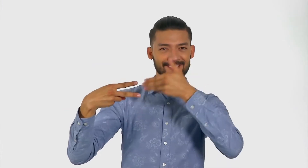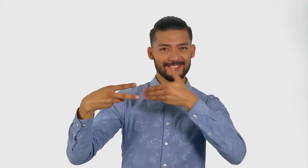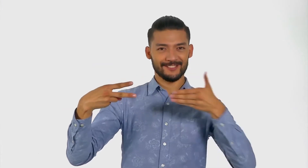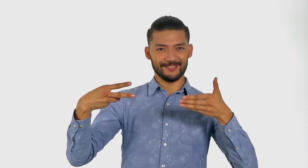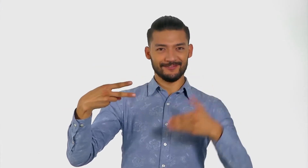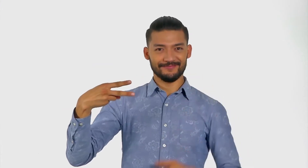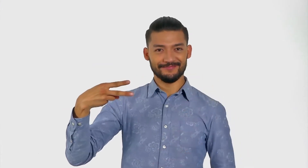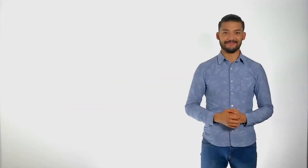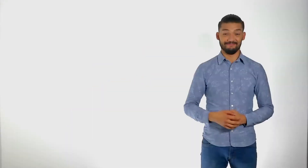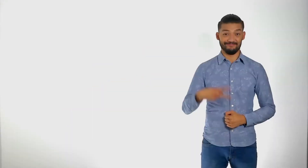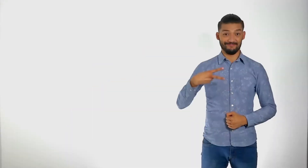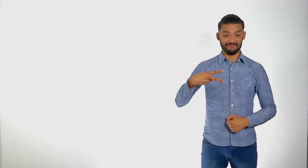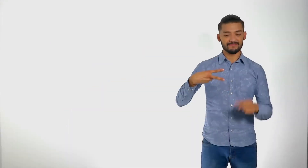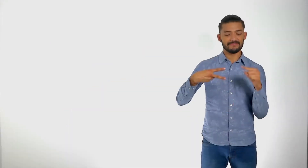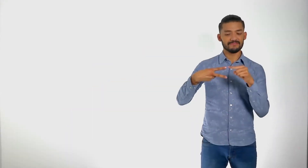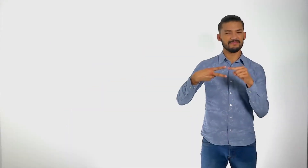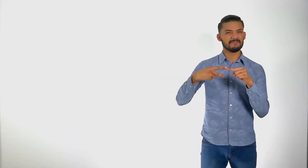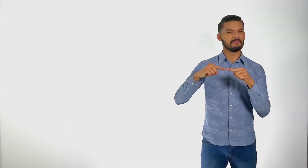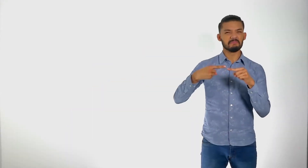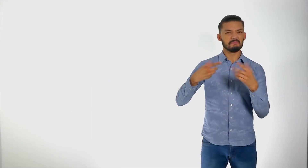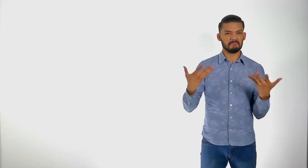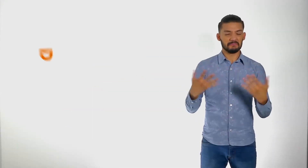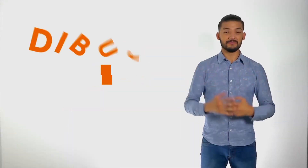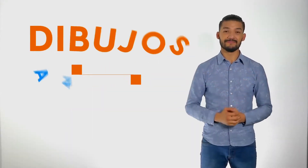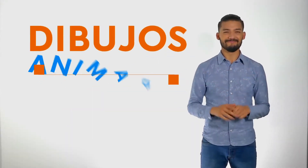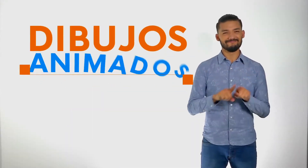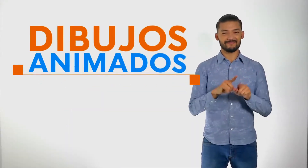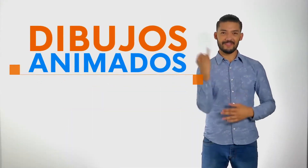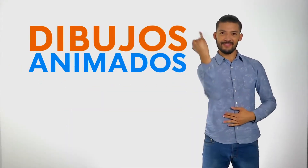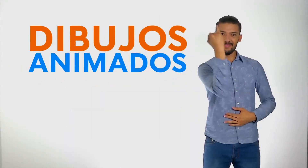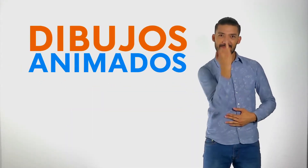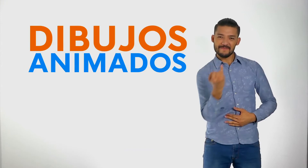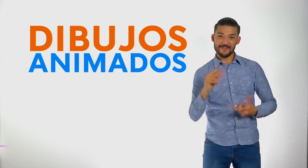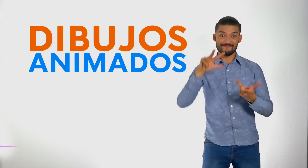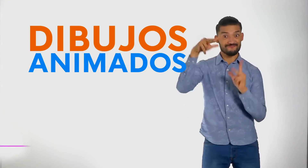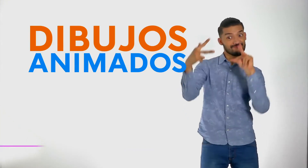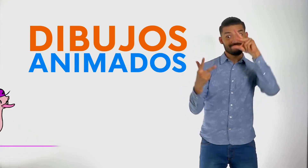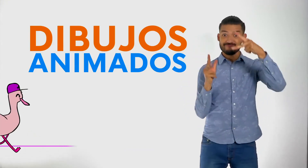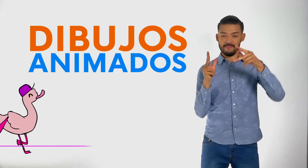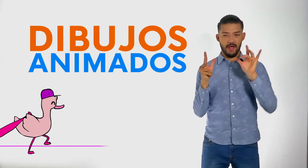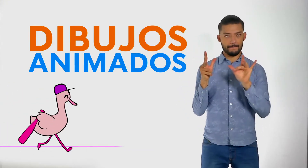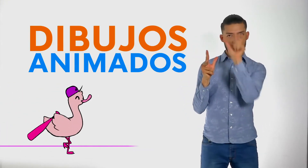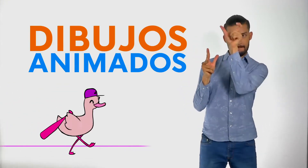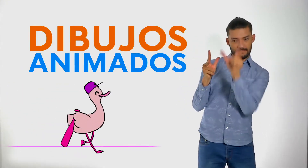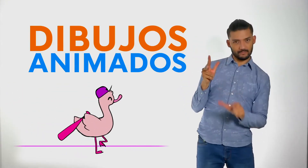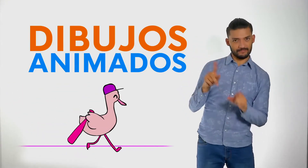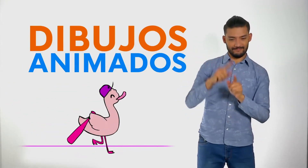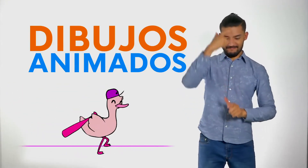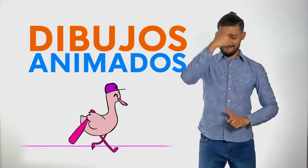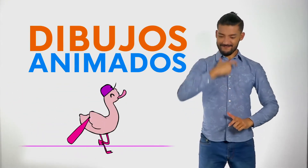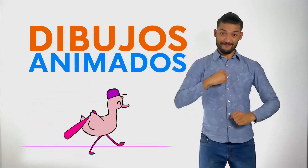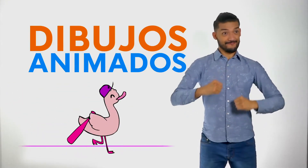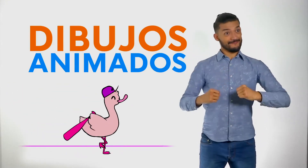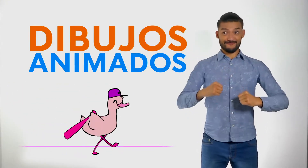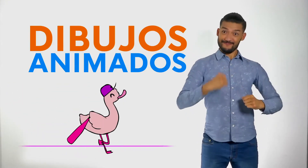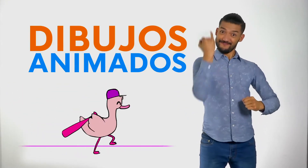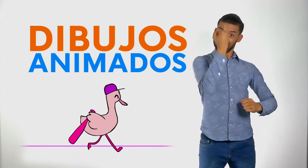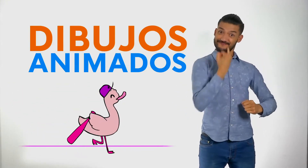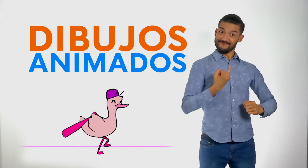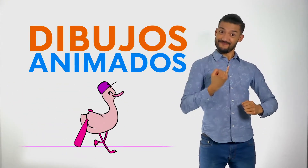programas infantiles. El primero de estos programas son los dibujos animados, donde sus personajes son